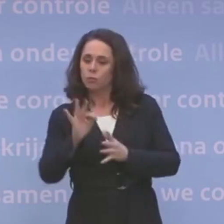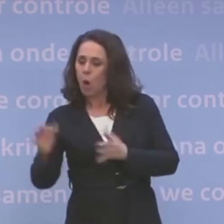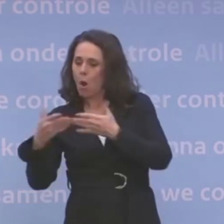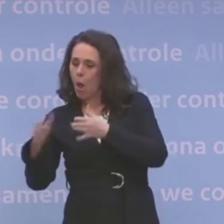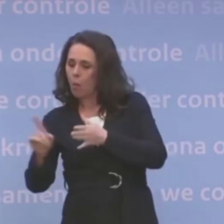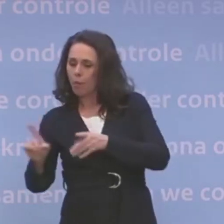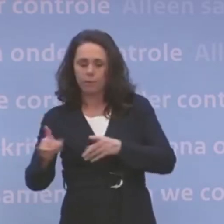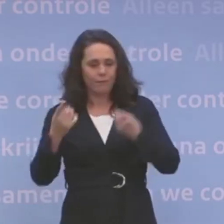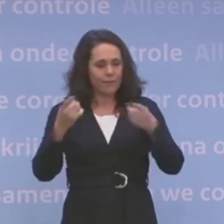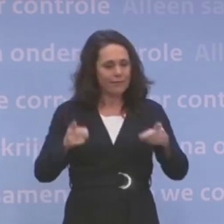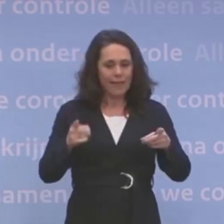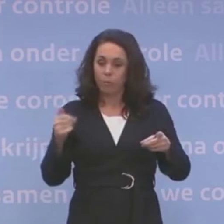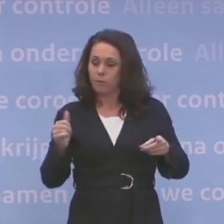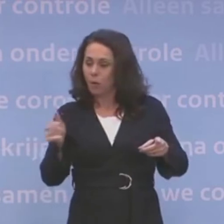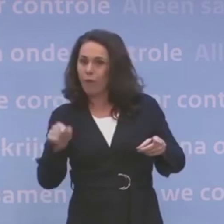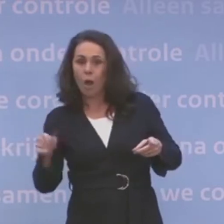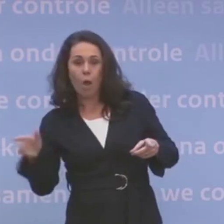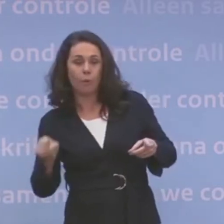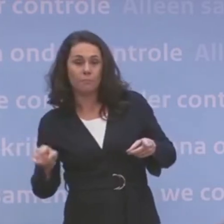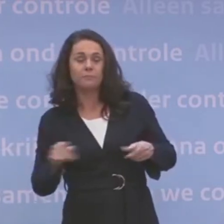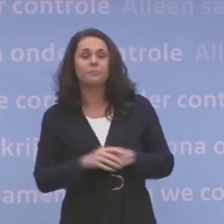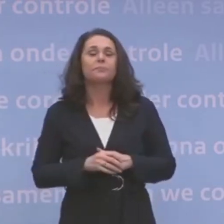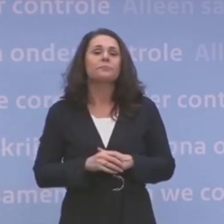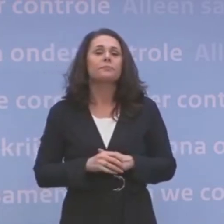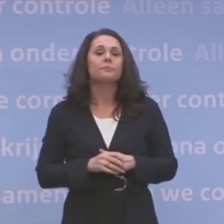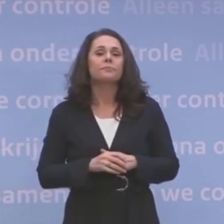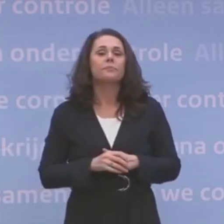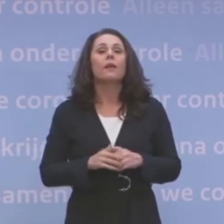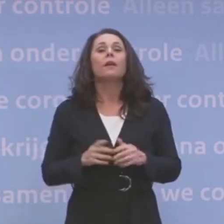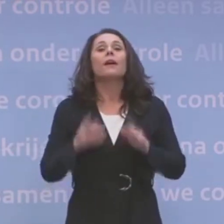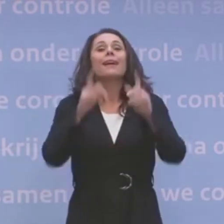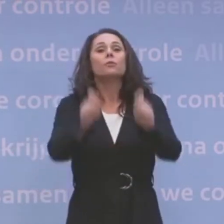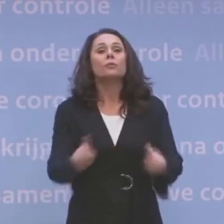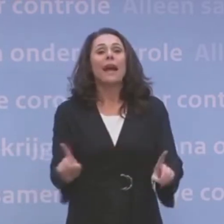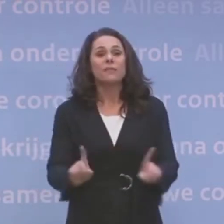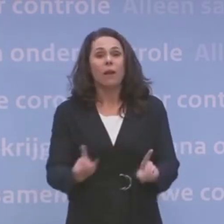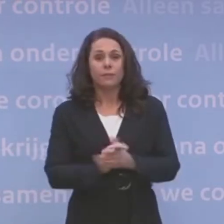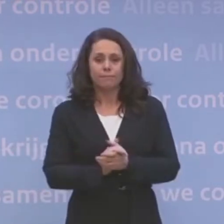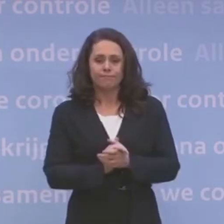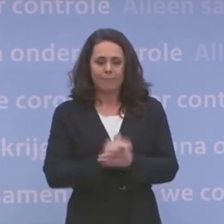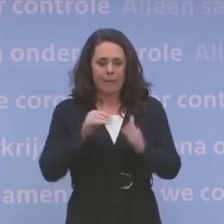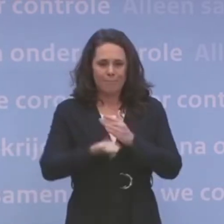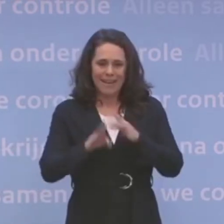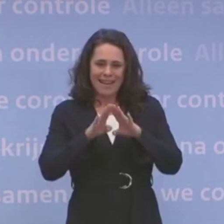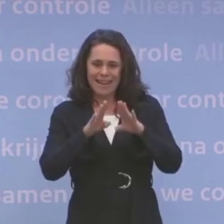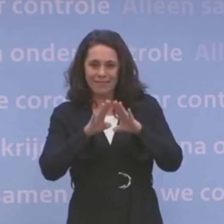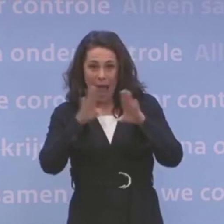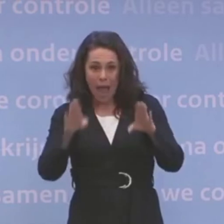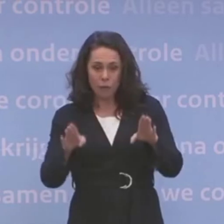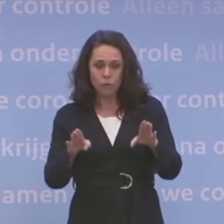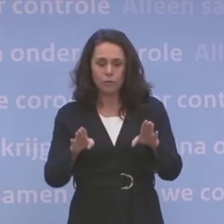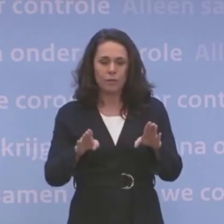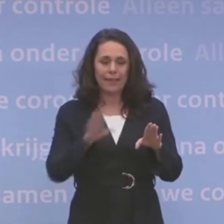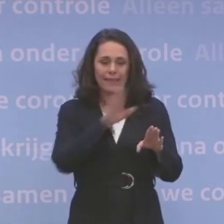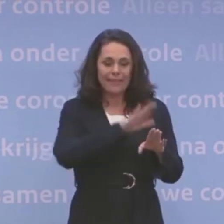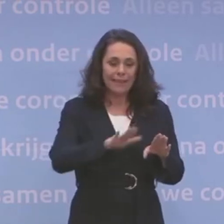die schoolopening. Nou, die onderzoeken die toonden aan dat binnen die huishoudens kinderen opnieuw minder waren aangedaan dan